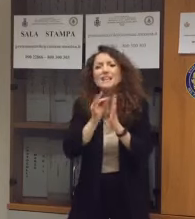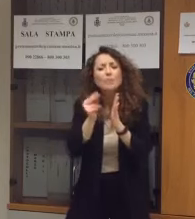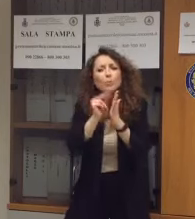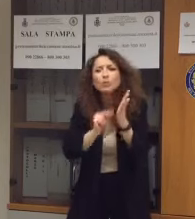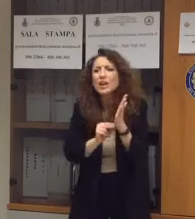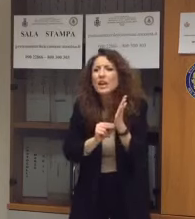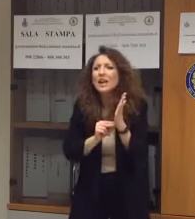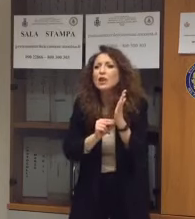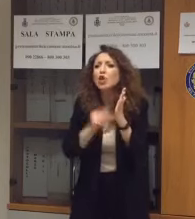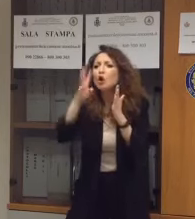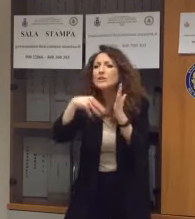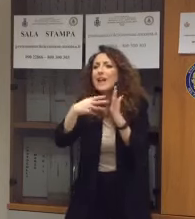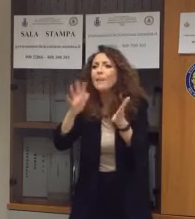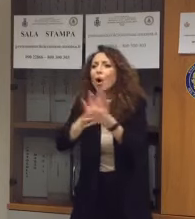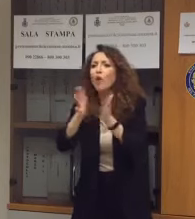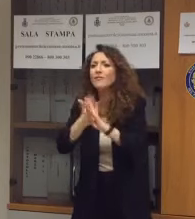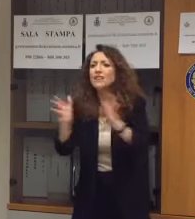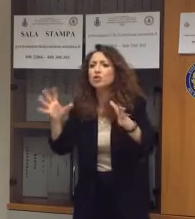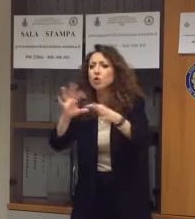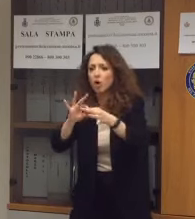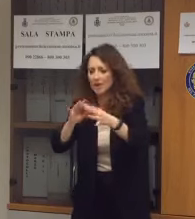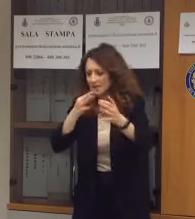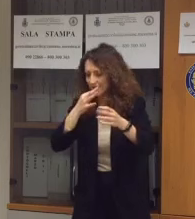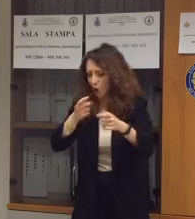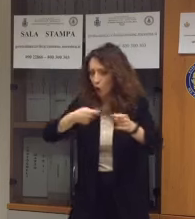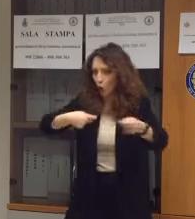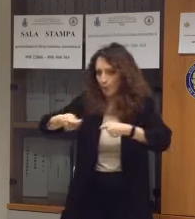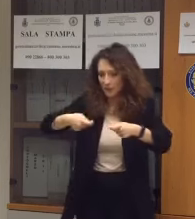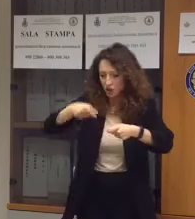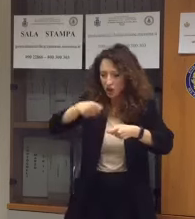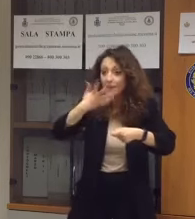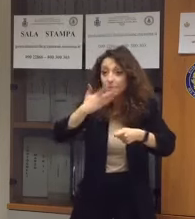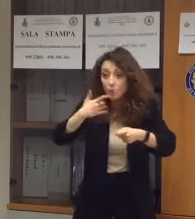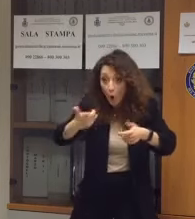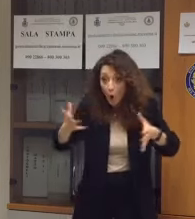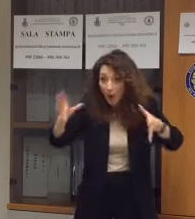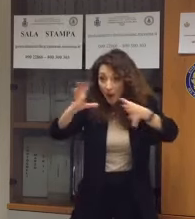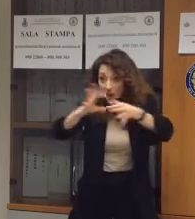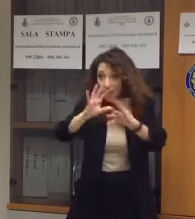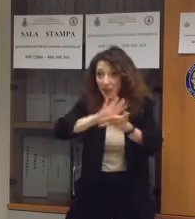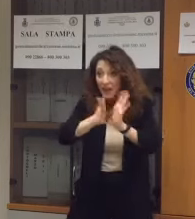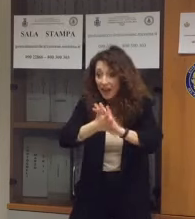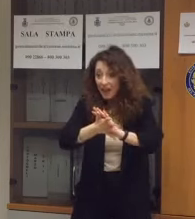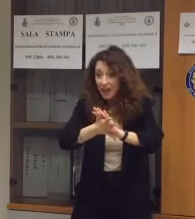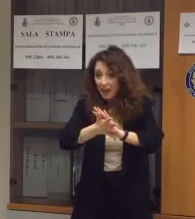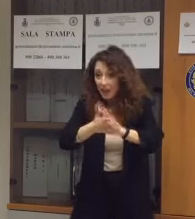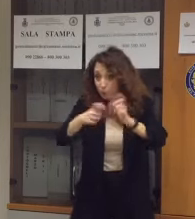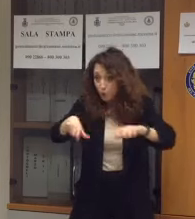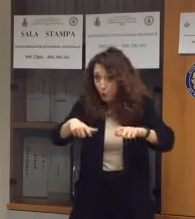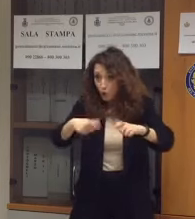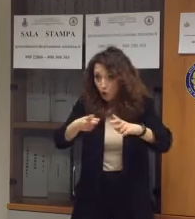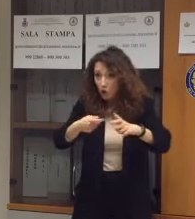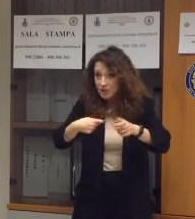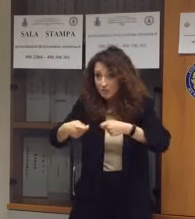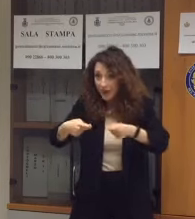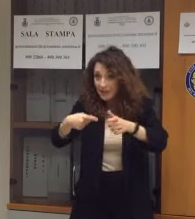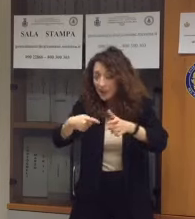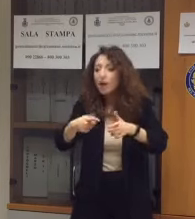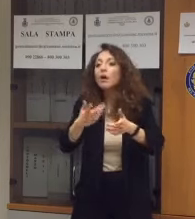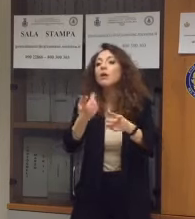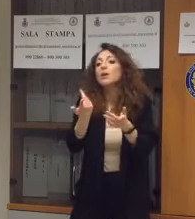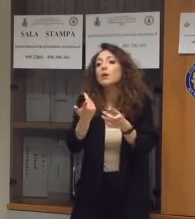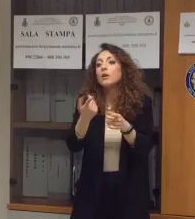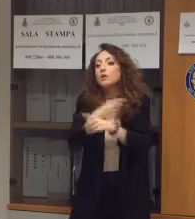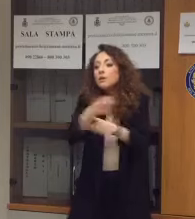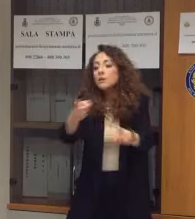convenzione, quindi i commercianti che vorranno aderire a questo tipo di iniziativa che riguarda i buoni spesa dovranno accettare anche quello